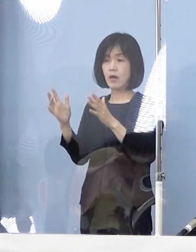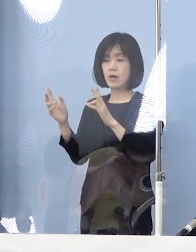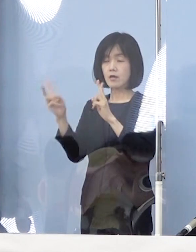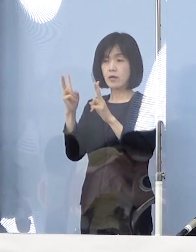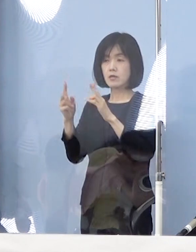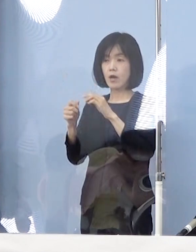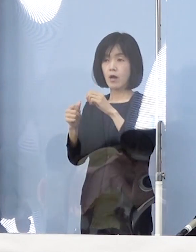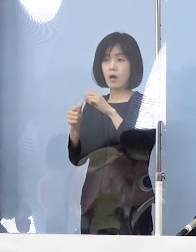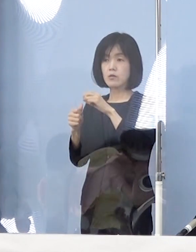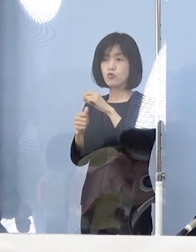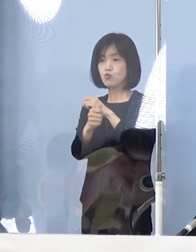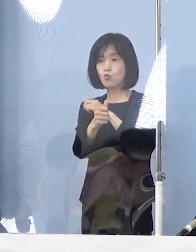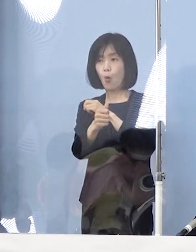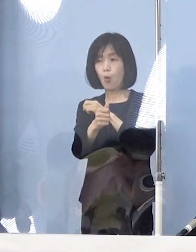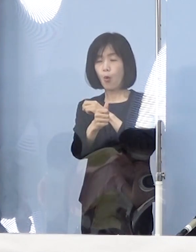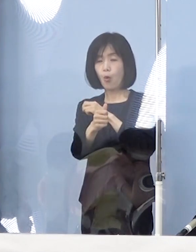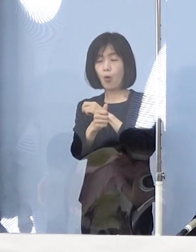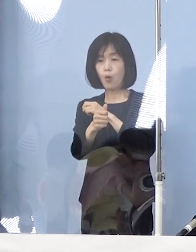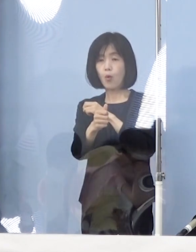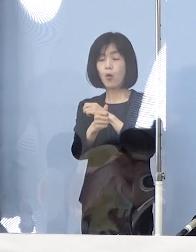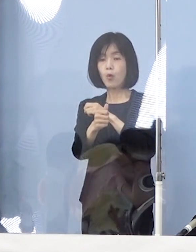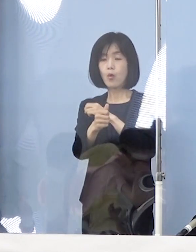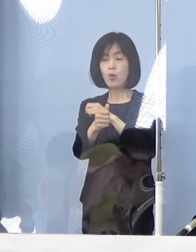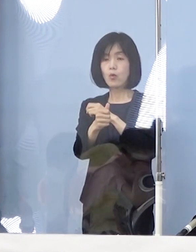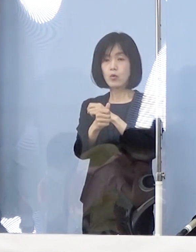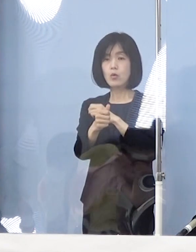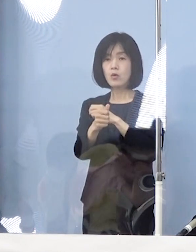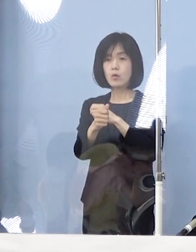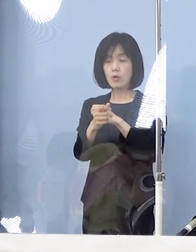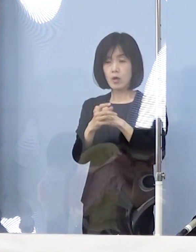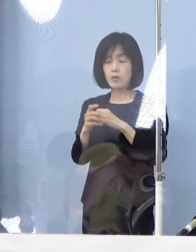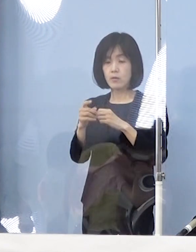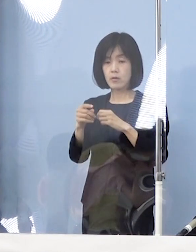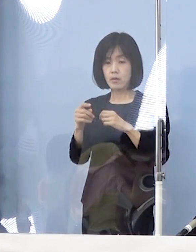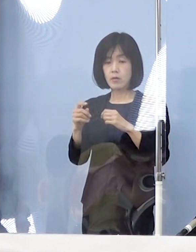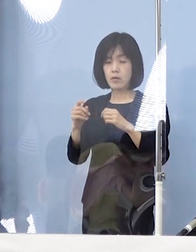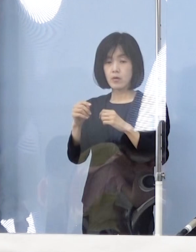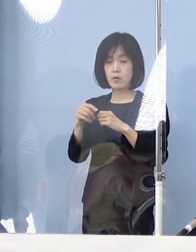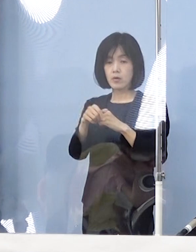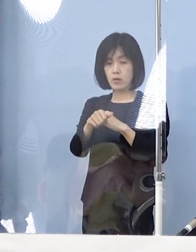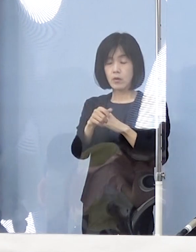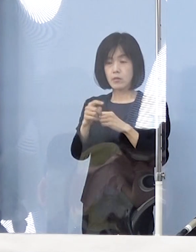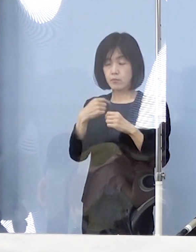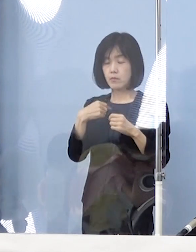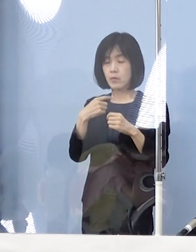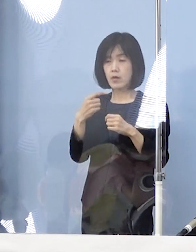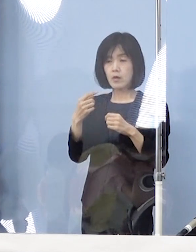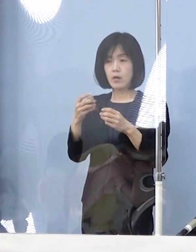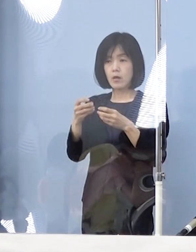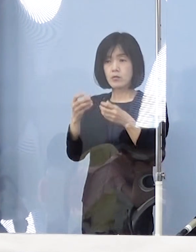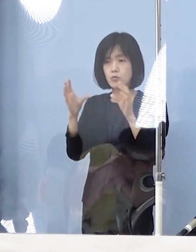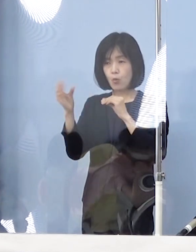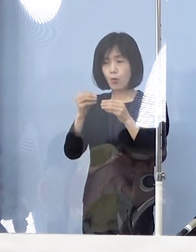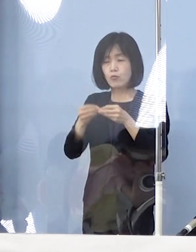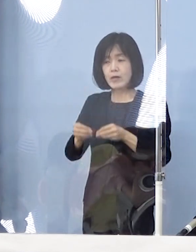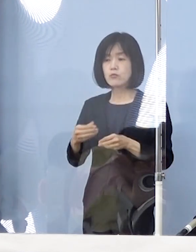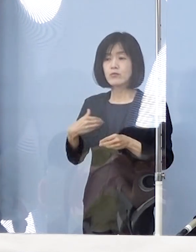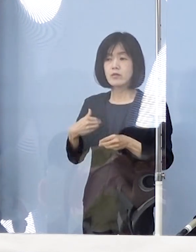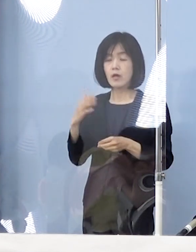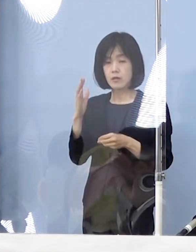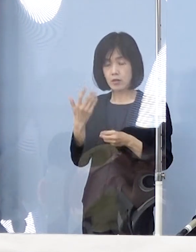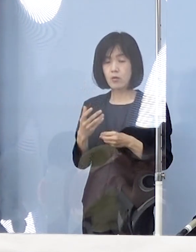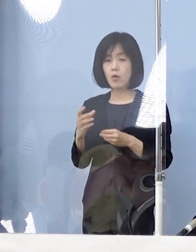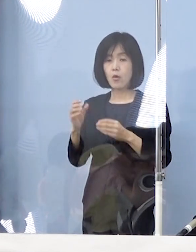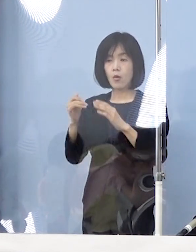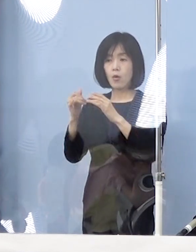、私もその河川国道事務所について詳しくはないのでわからないんですが、どうもその